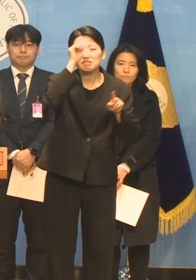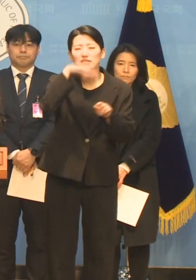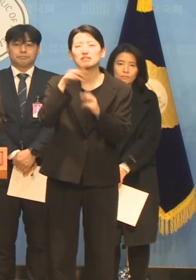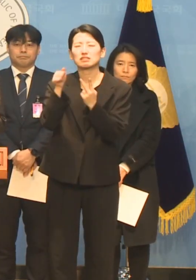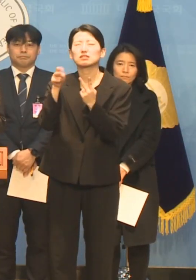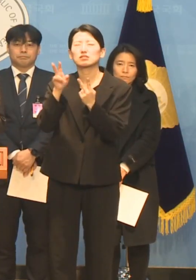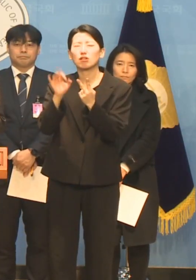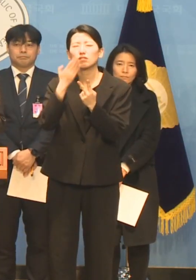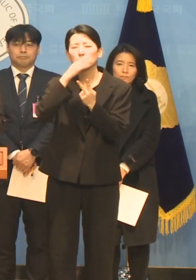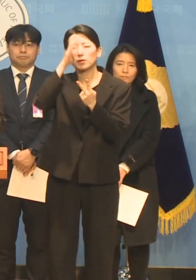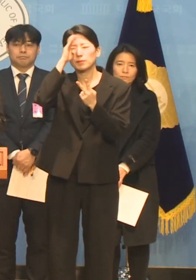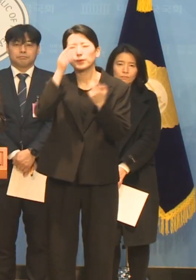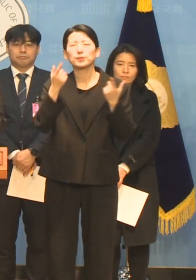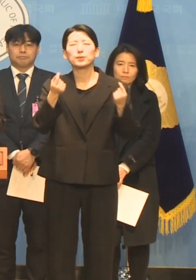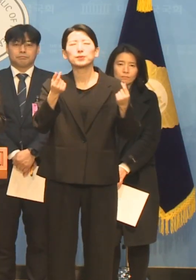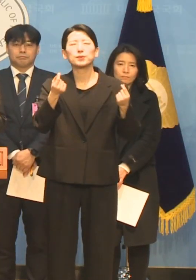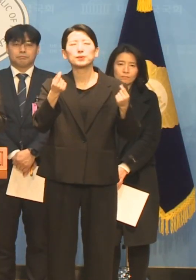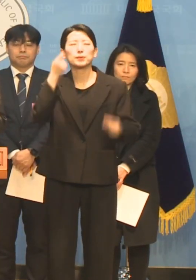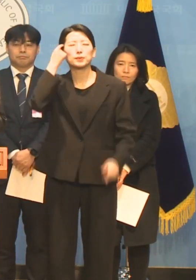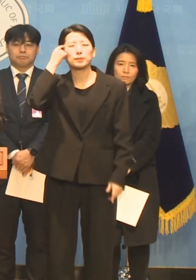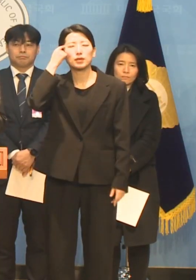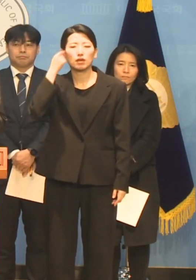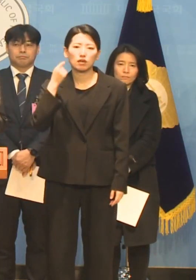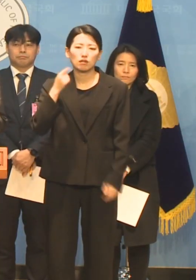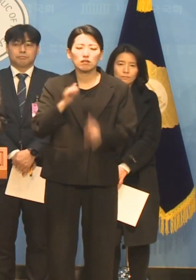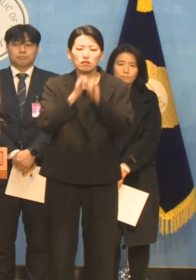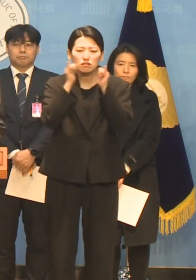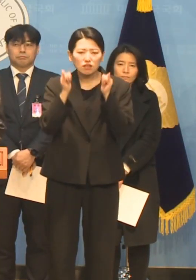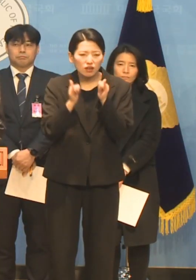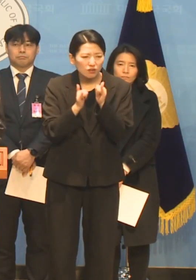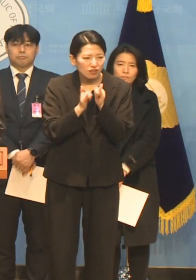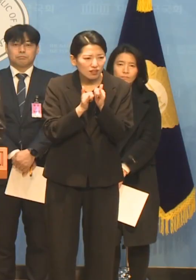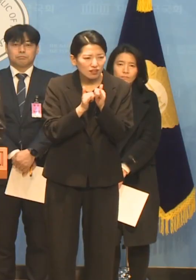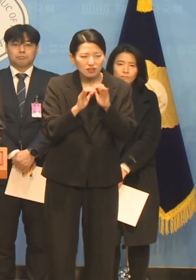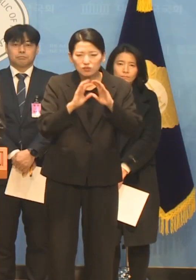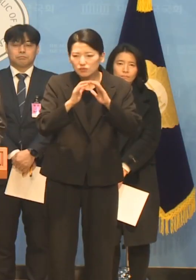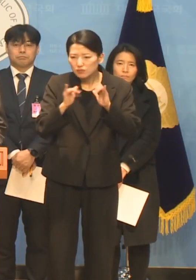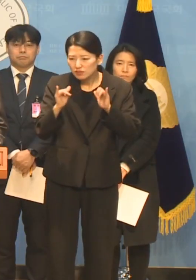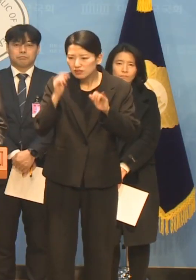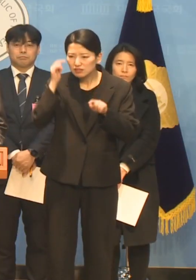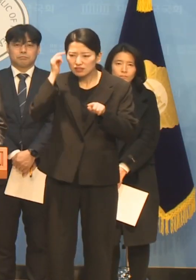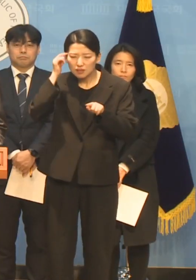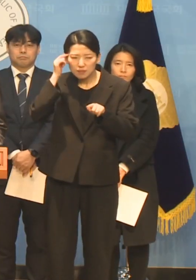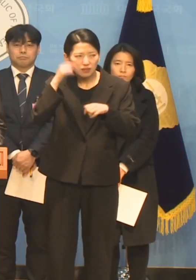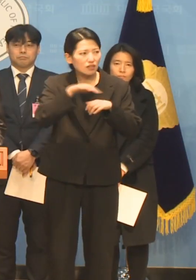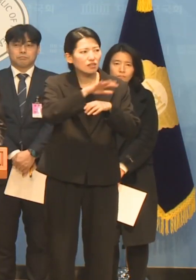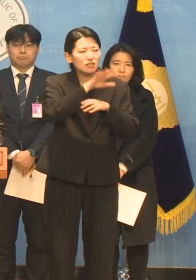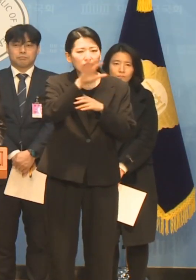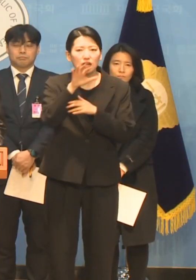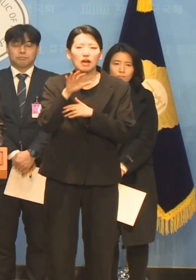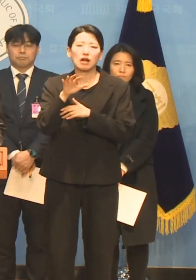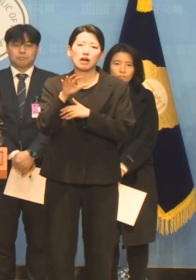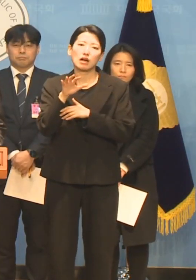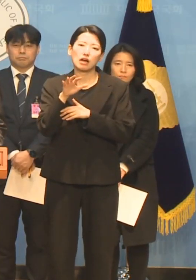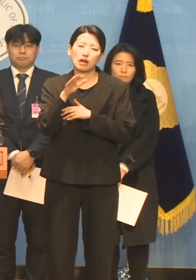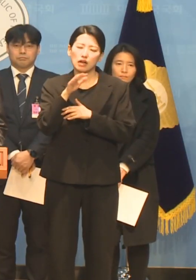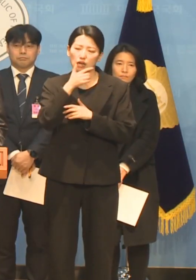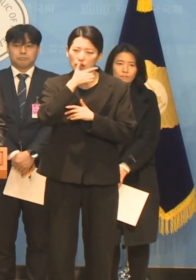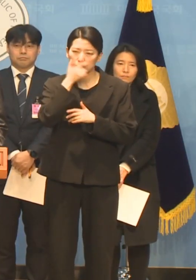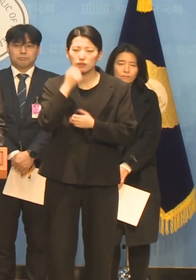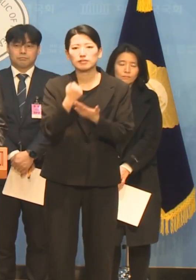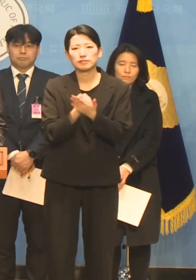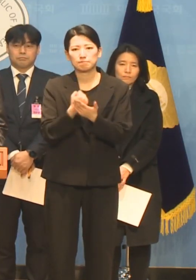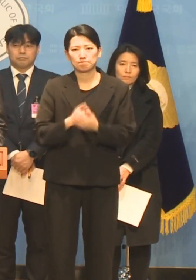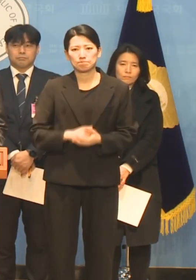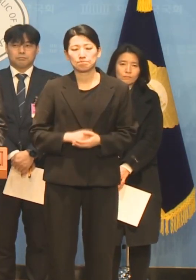당뇨병과 똑같이 이해하고 있는 우리 사회적 인식과 인프라가 너무나 안타까웠습니다. 그래서 일형 당뇨병을